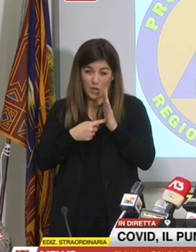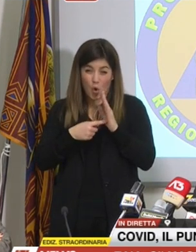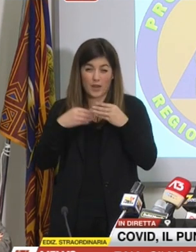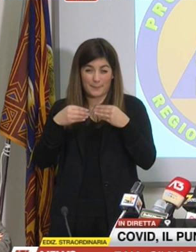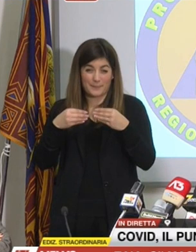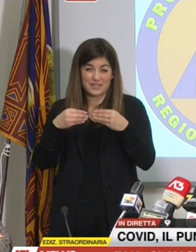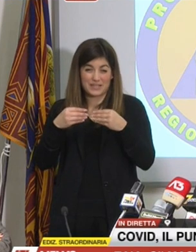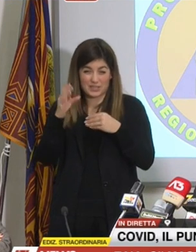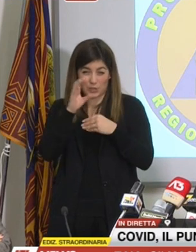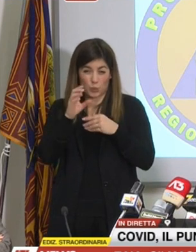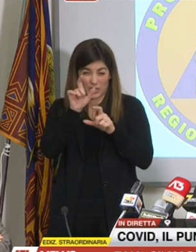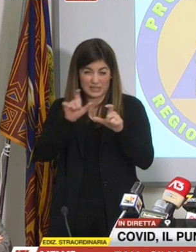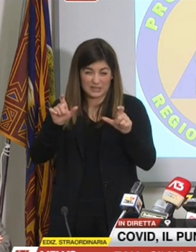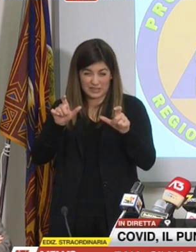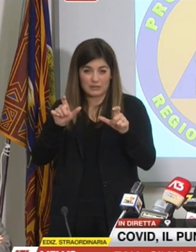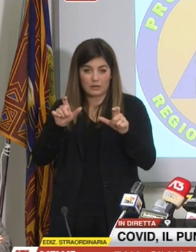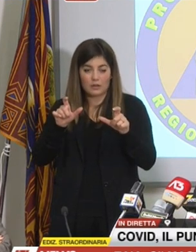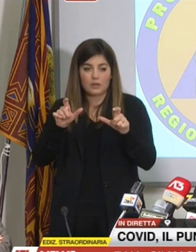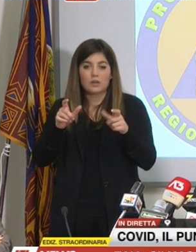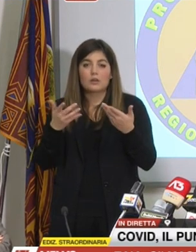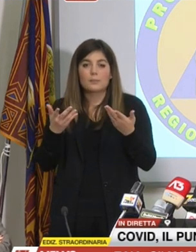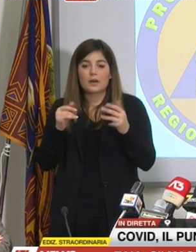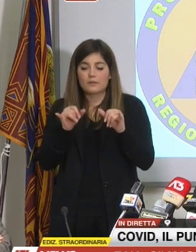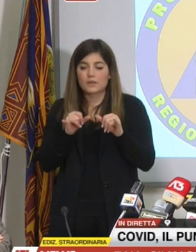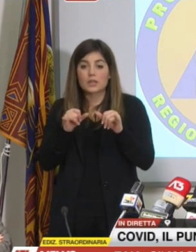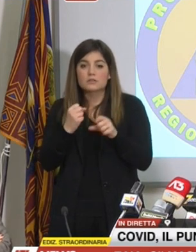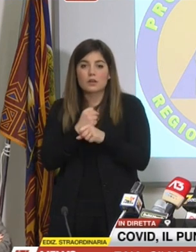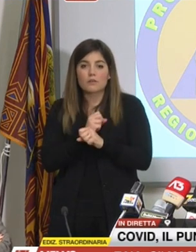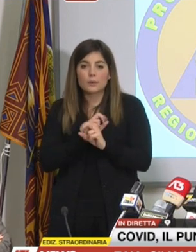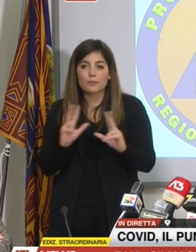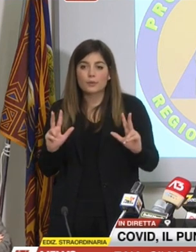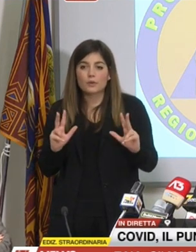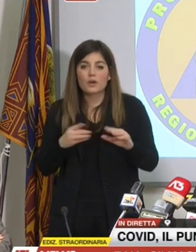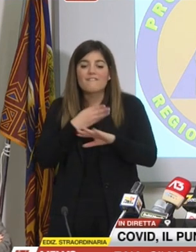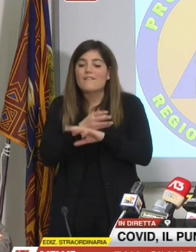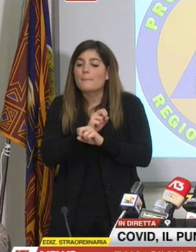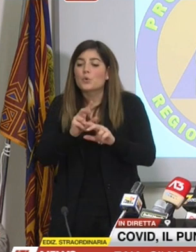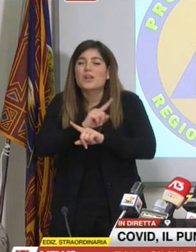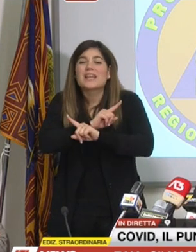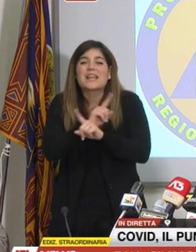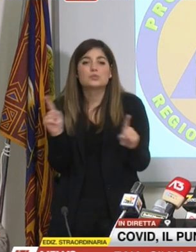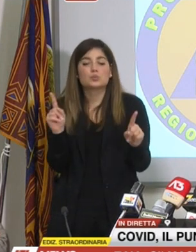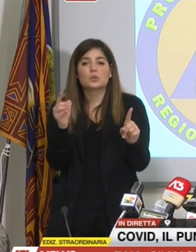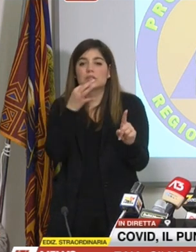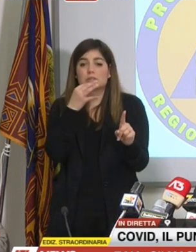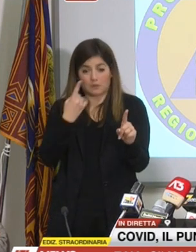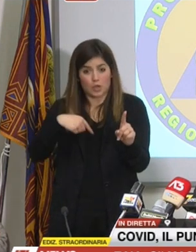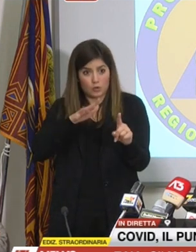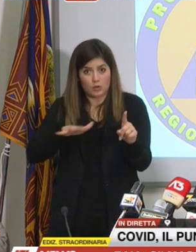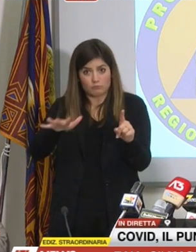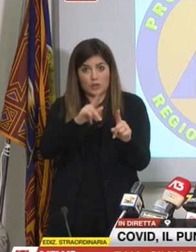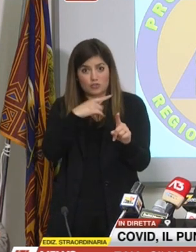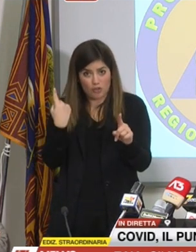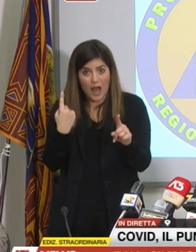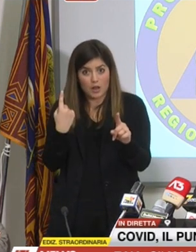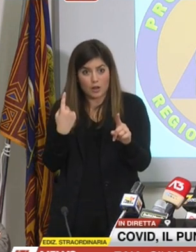le città d'arte, Venezia in particolare, che non lavora più perché non ci va più nessuno. Quindi Siamo in giallo, dicono gli albergatori,